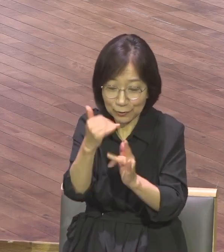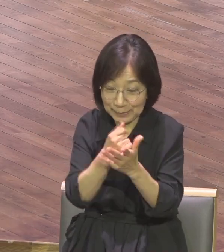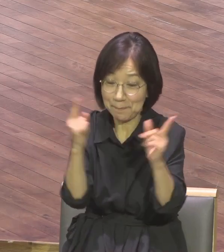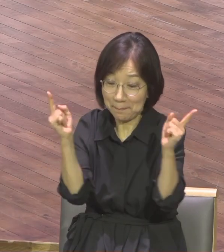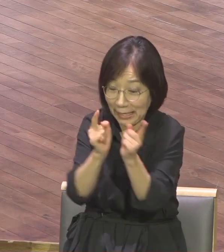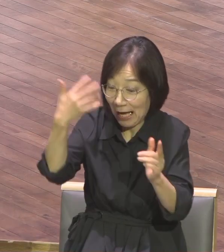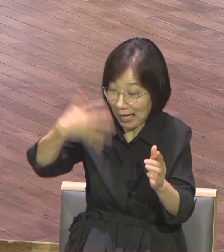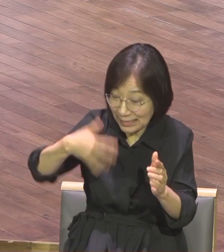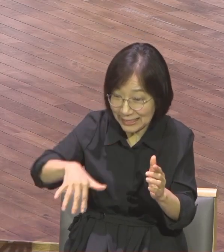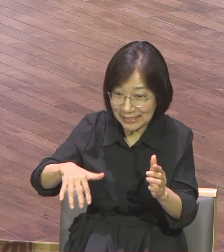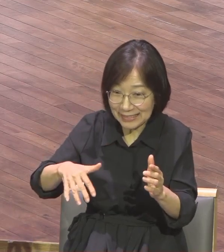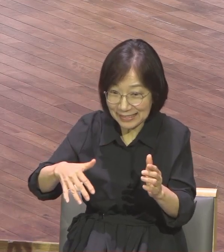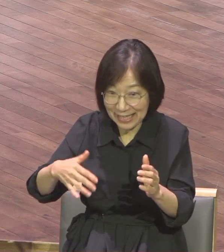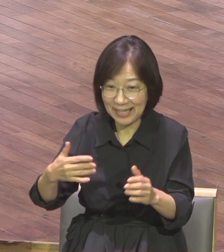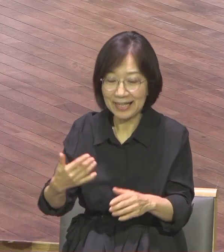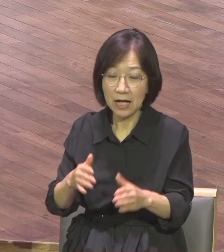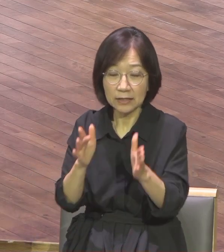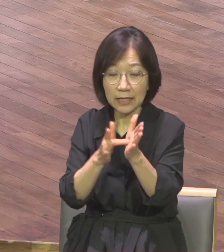난 이후